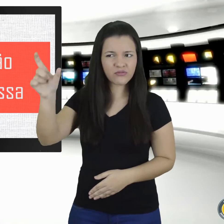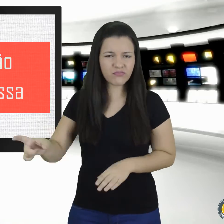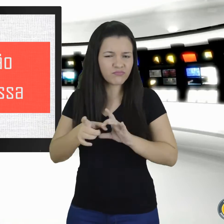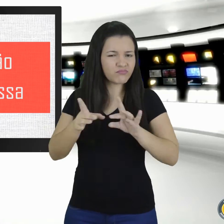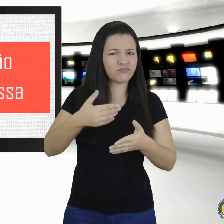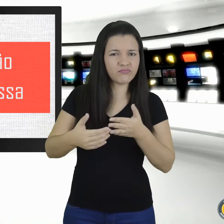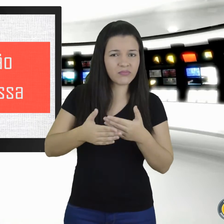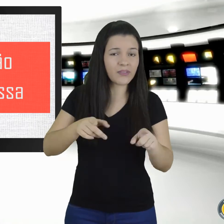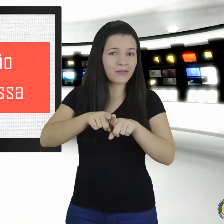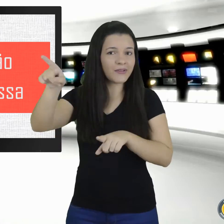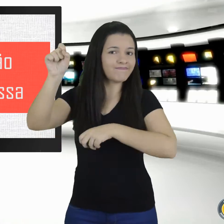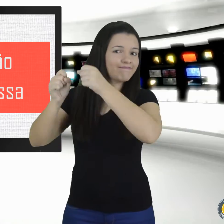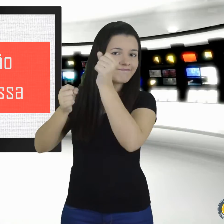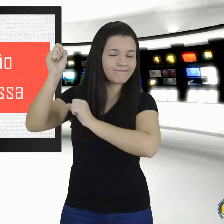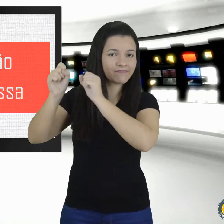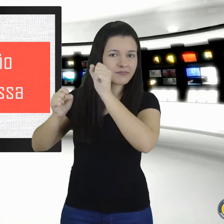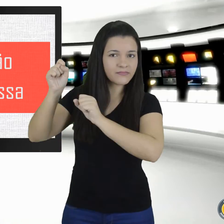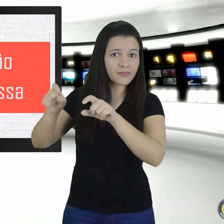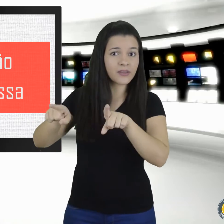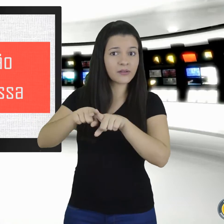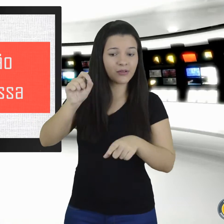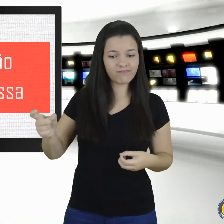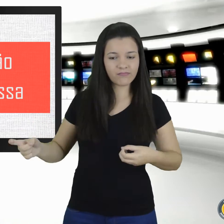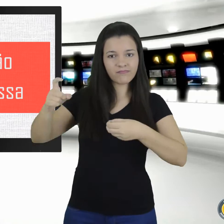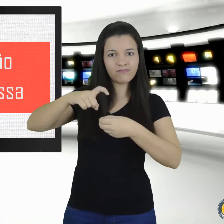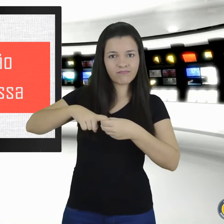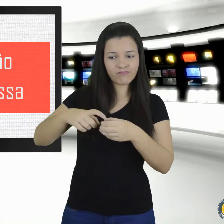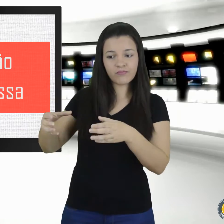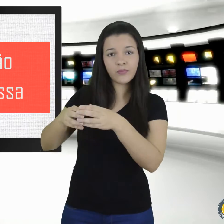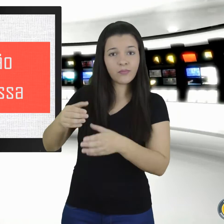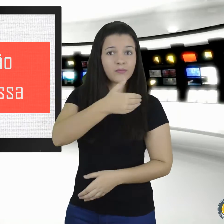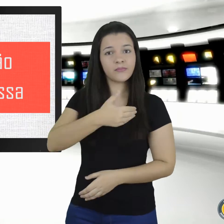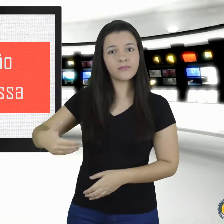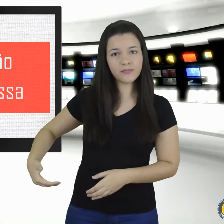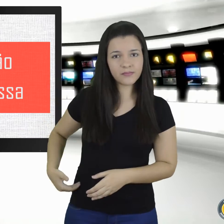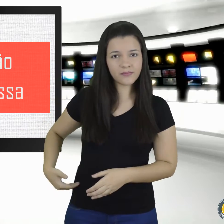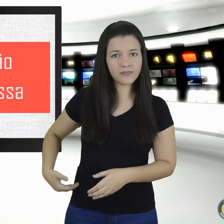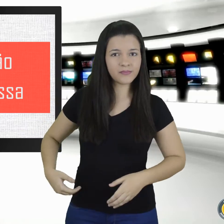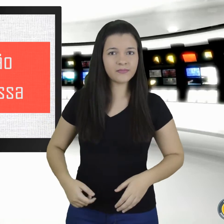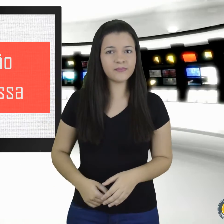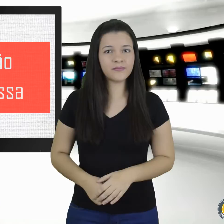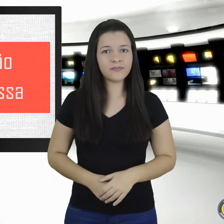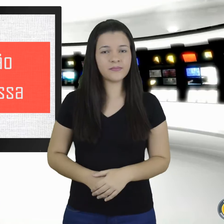feitas por pessoas físicas e jurídicas, além de convênios com administrações